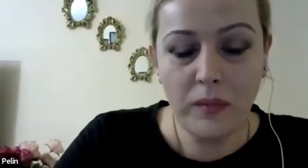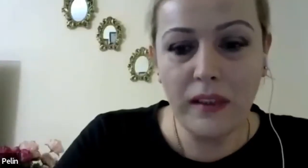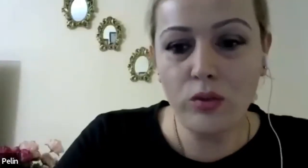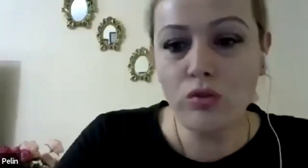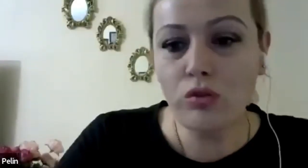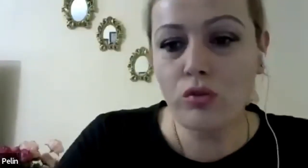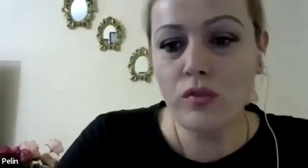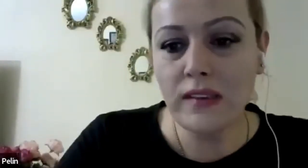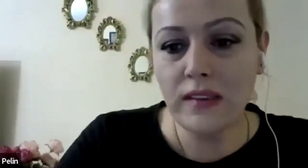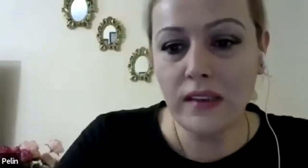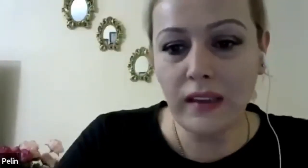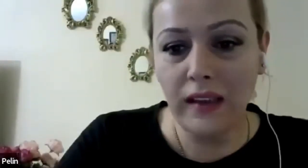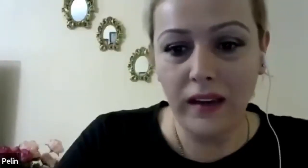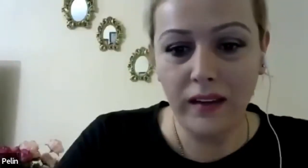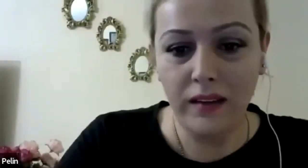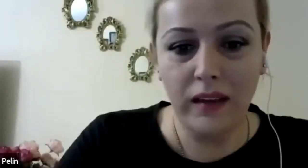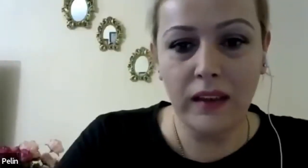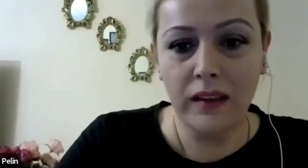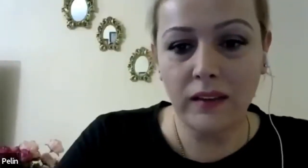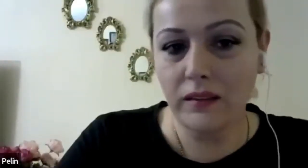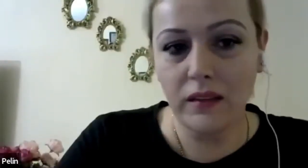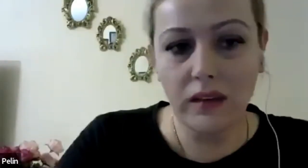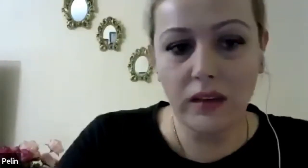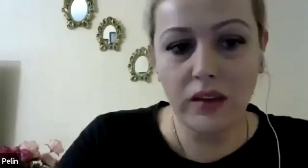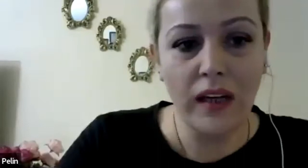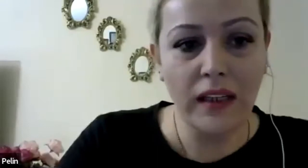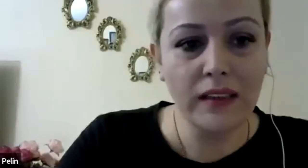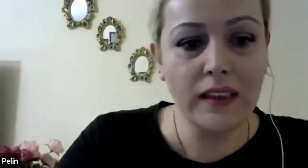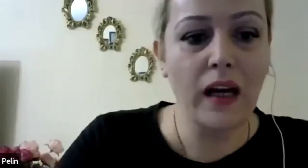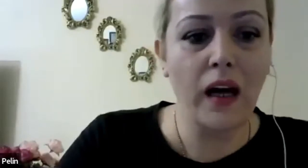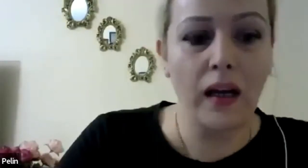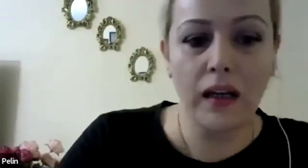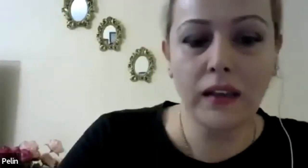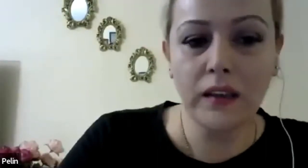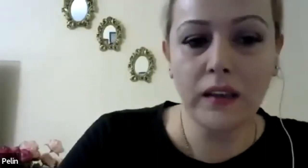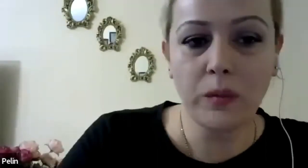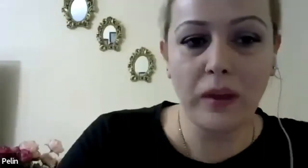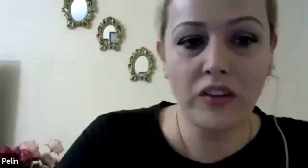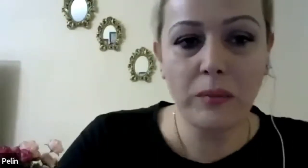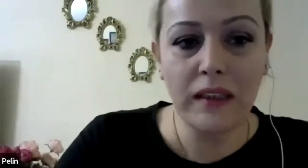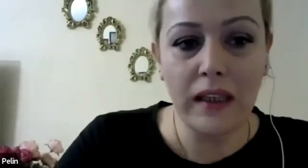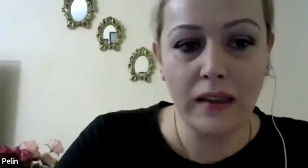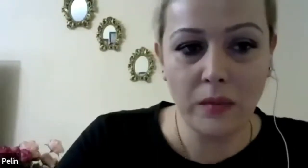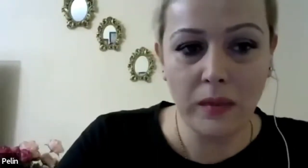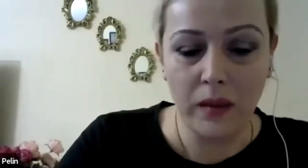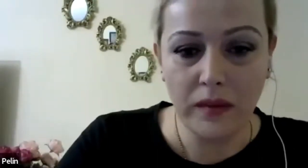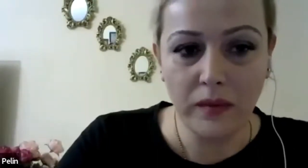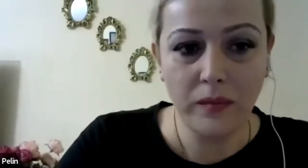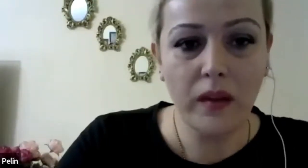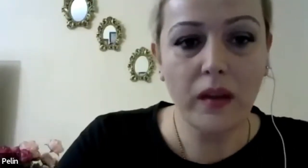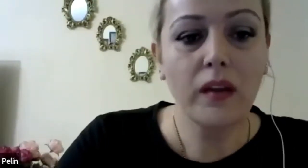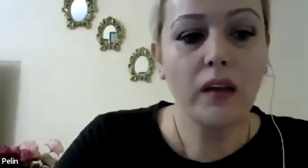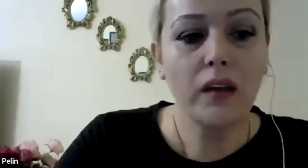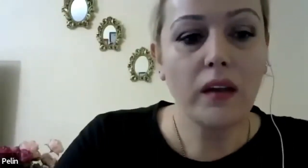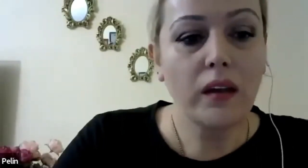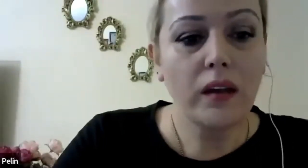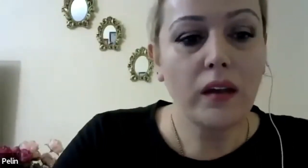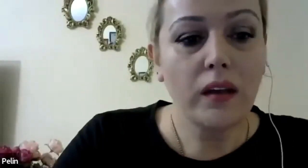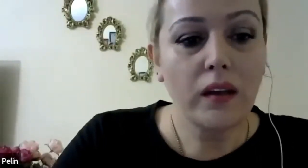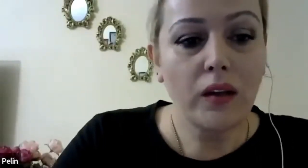Şimdi biliyorsunuz dün sizinle işaret diliyle alakalı ilk başta bilgilendirme yaptım.